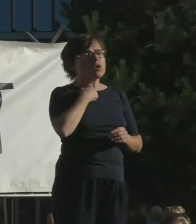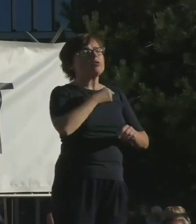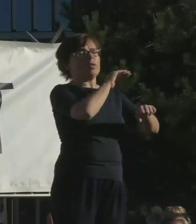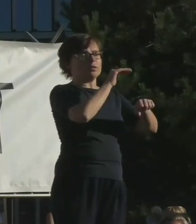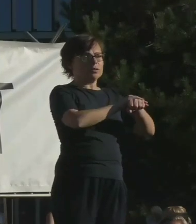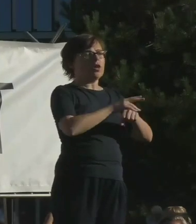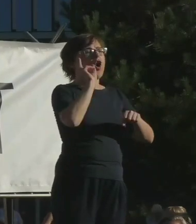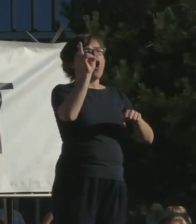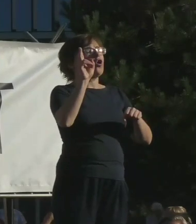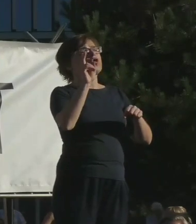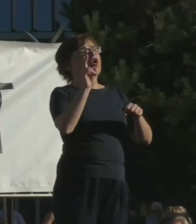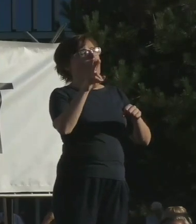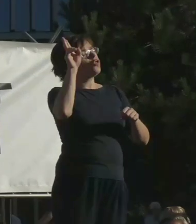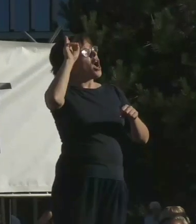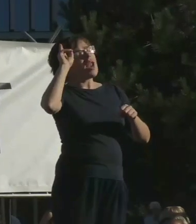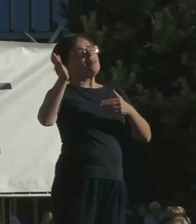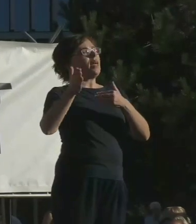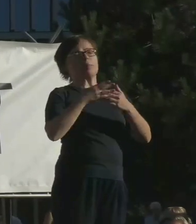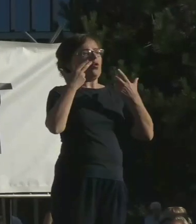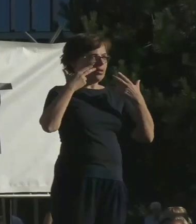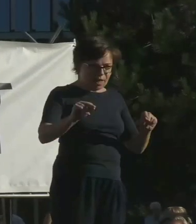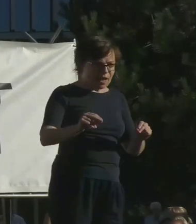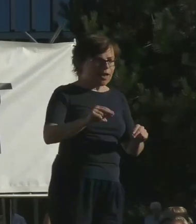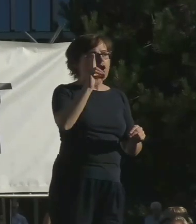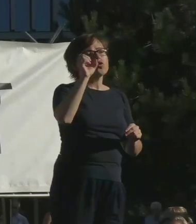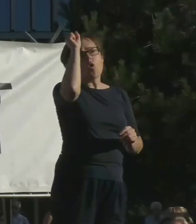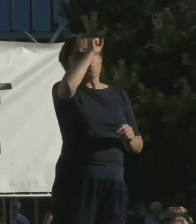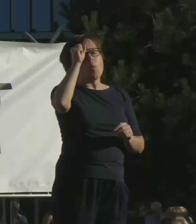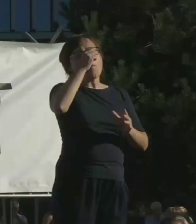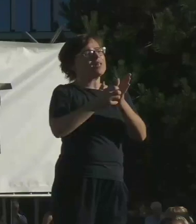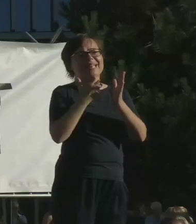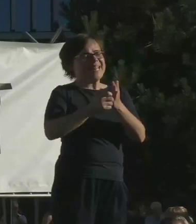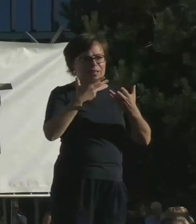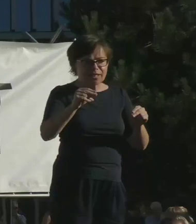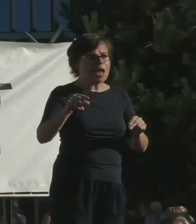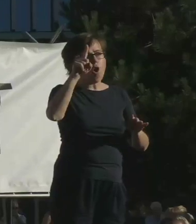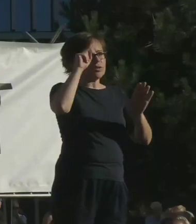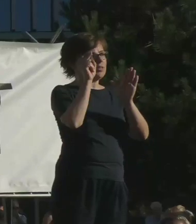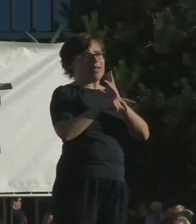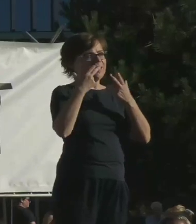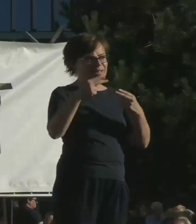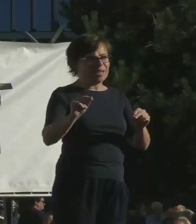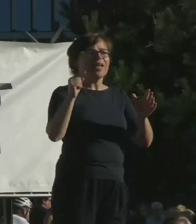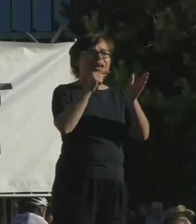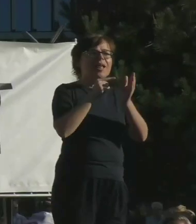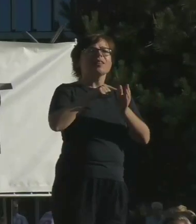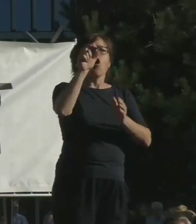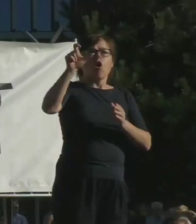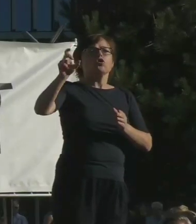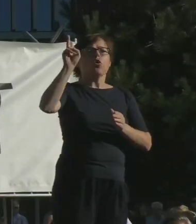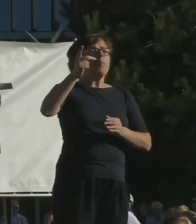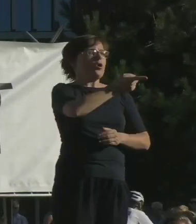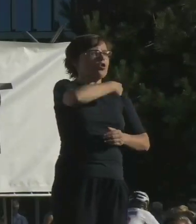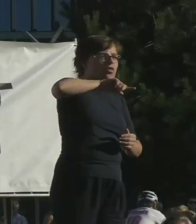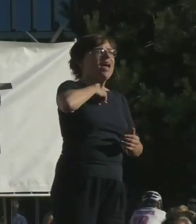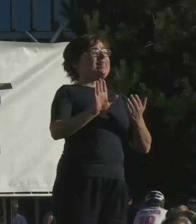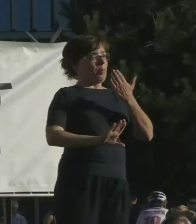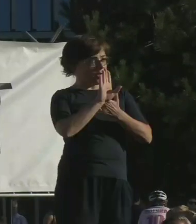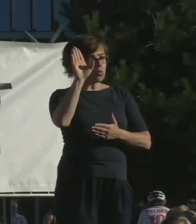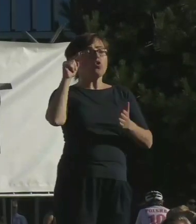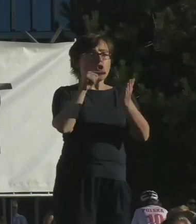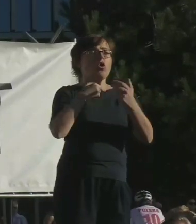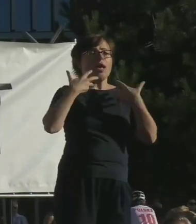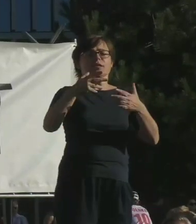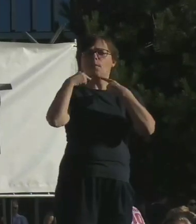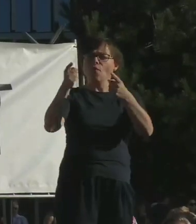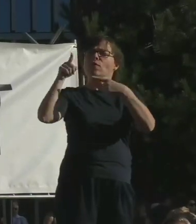się nie zatrzasnęli, którzy nie pierdolą głupot, którzy nie są zdrajcami. Dla tych osób, które nas reprezentują, bardzo wam serdecznie